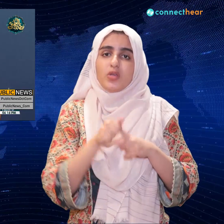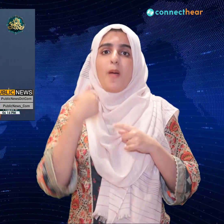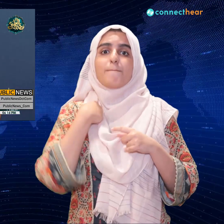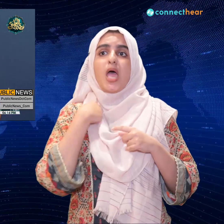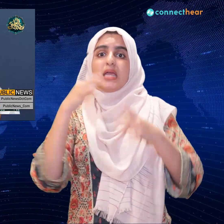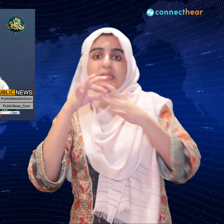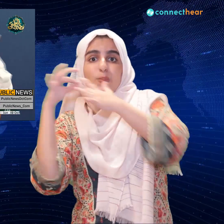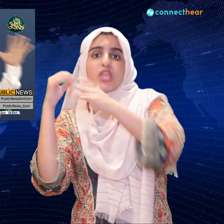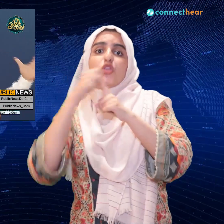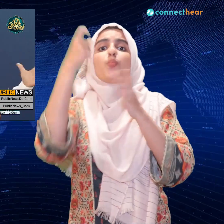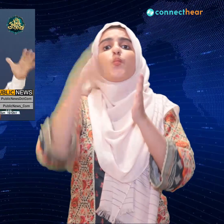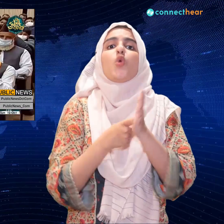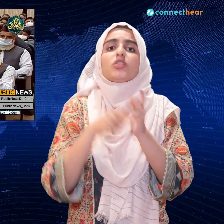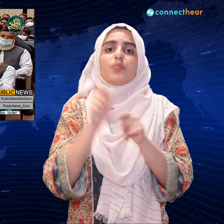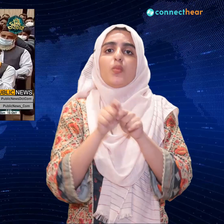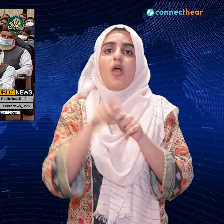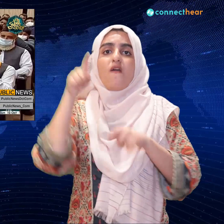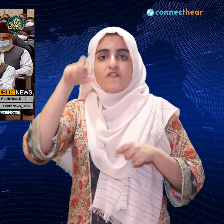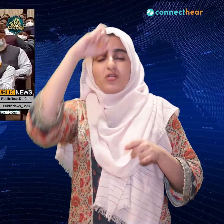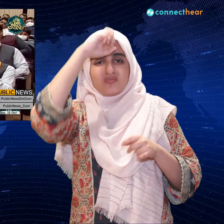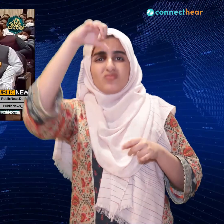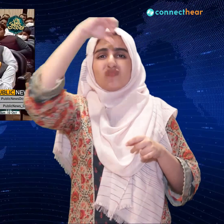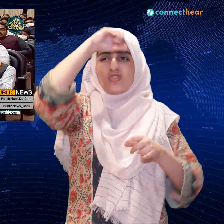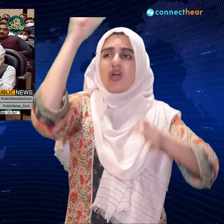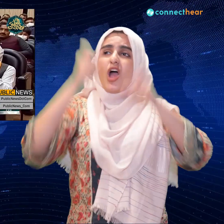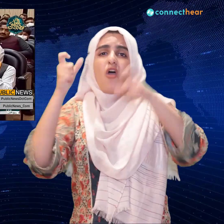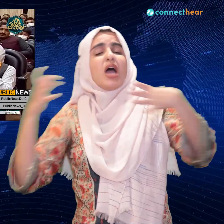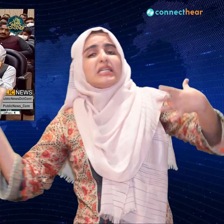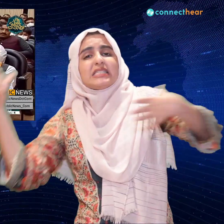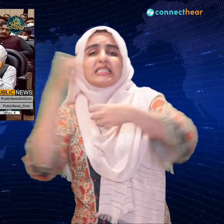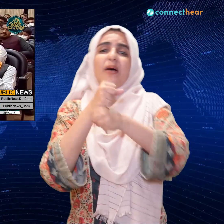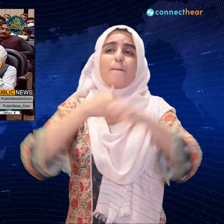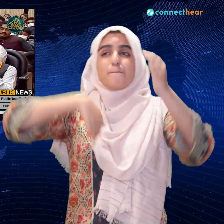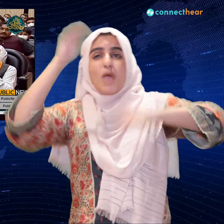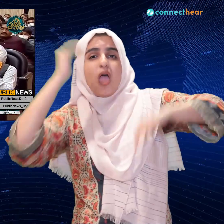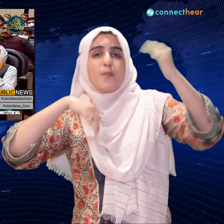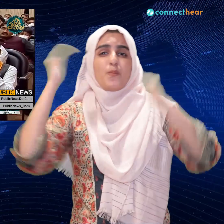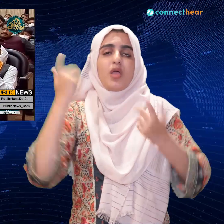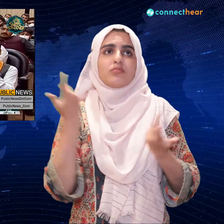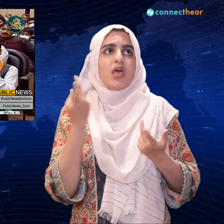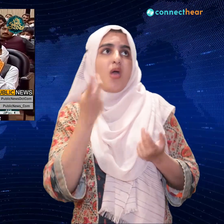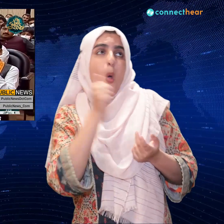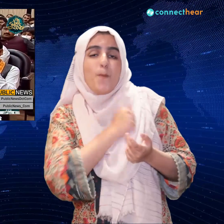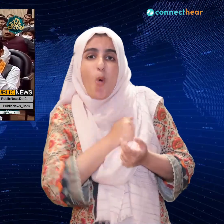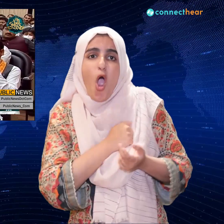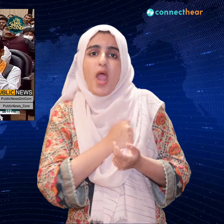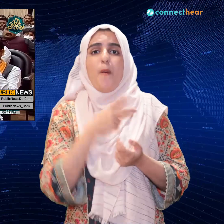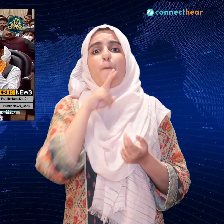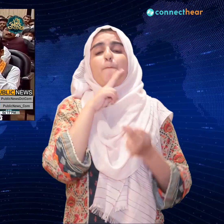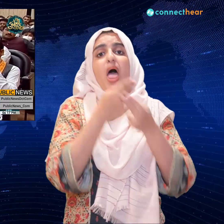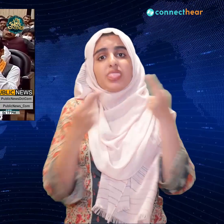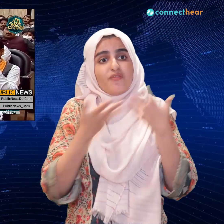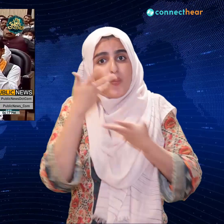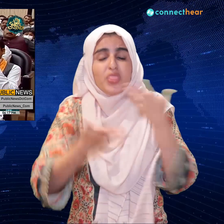ہوگا جو سارا جائزہ لے گا، جتنے ہمارے ریلیجس، جتنے بھی ہمارے ہم مذہب محرم ہیں، اس میں